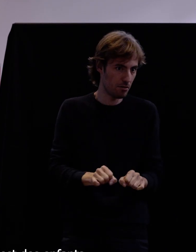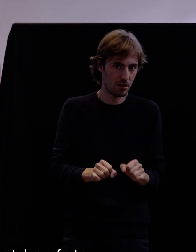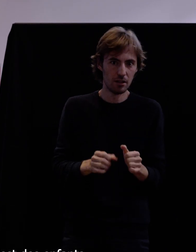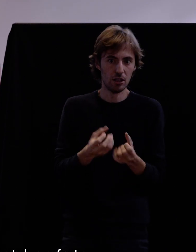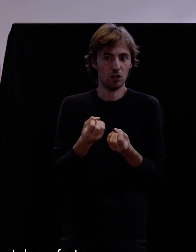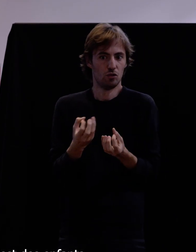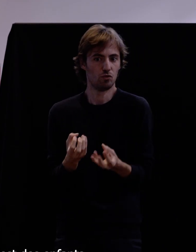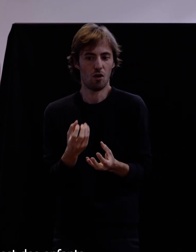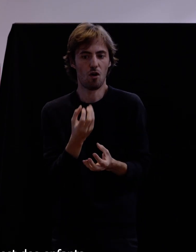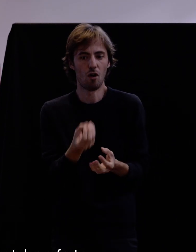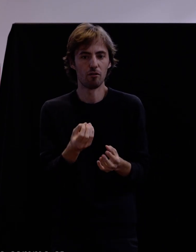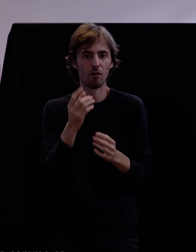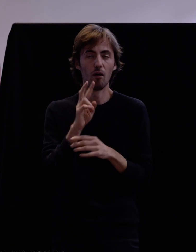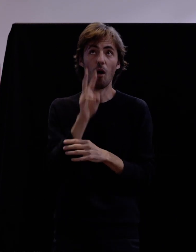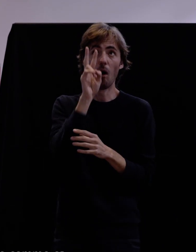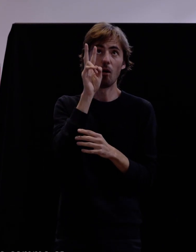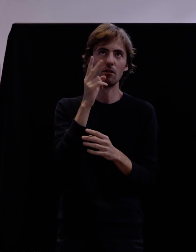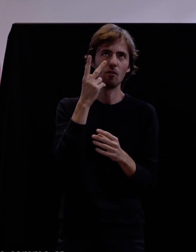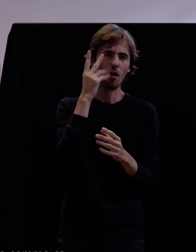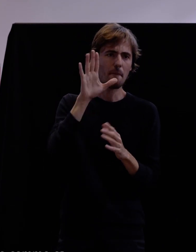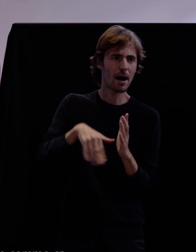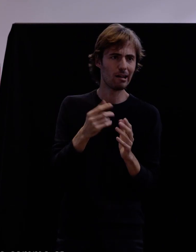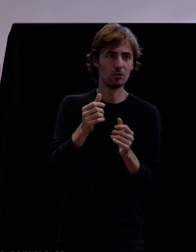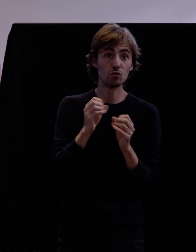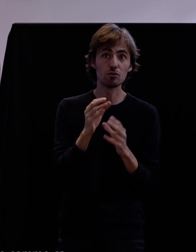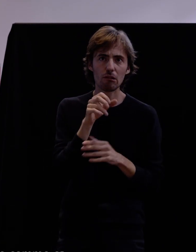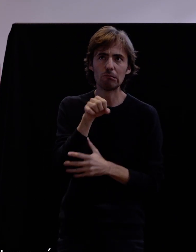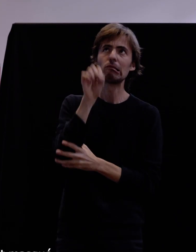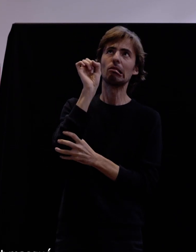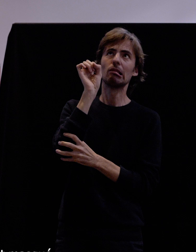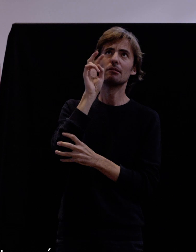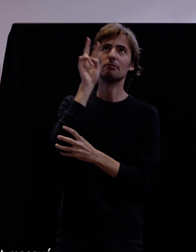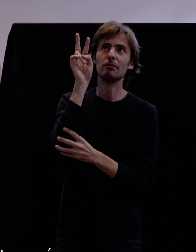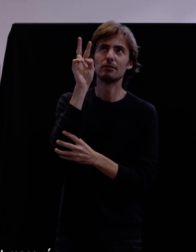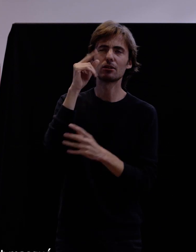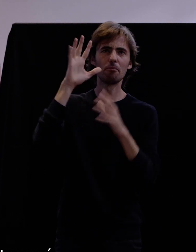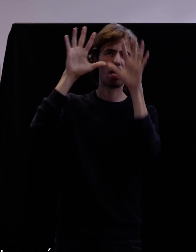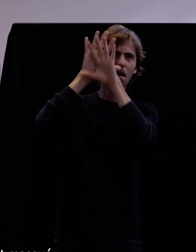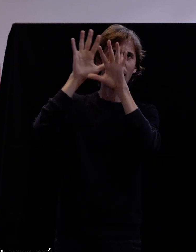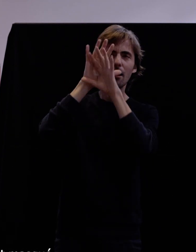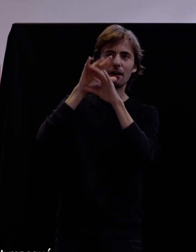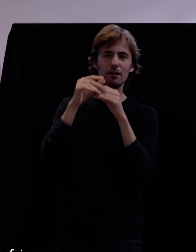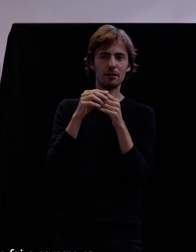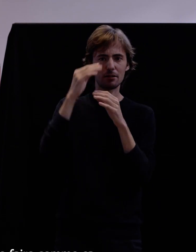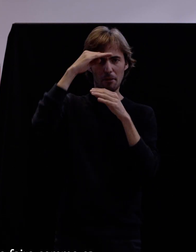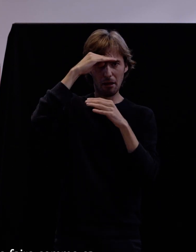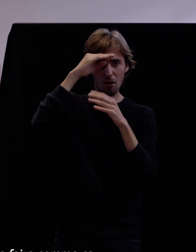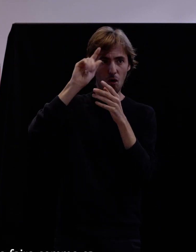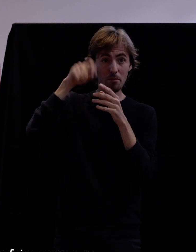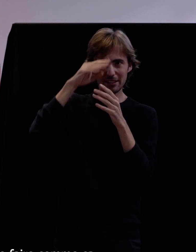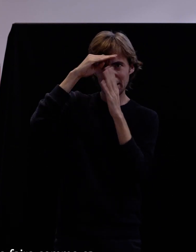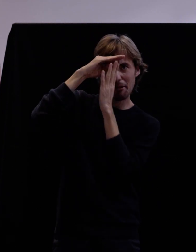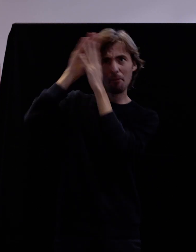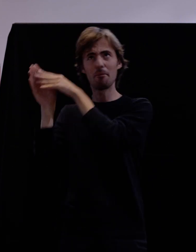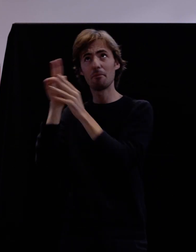des enfants qui ne voient pas bien en haut, ce qui fait qu'ils lèvent la tête comme ça parce qu'ils ont comme si c'était masqué, comme s'ils avaient une grande visière, donc ils sont obligés de faire comme ça